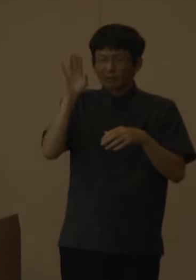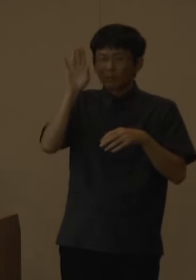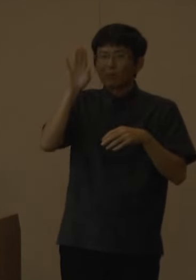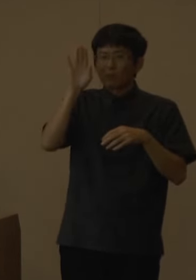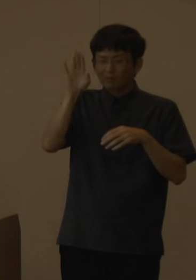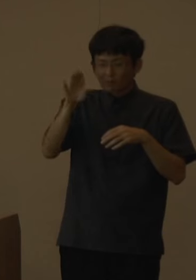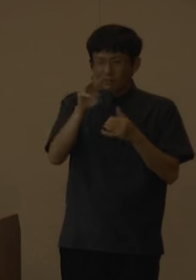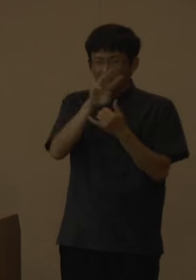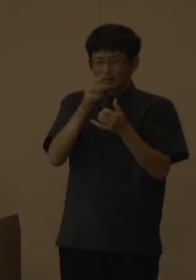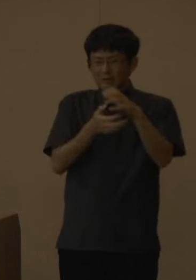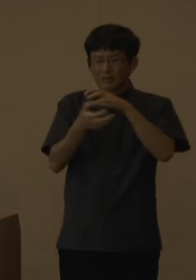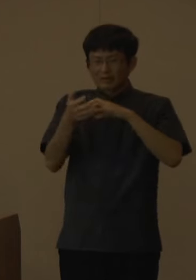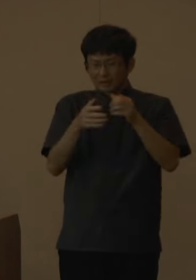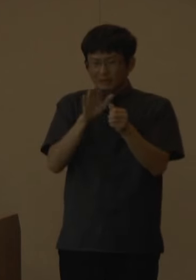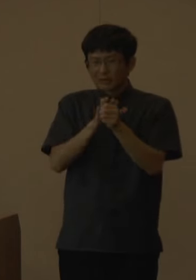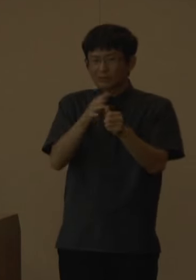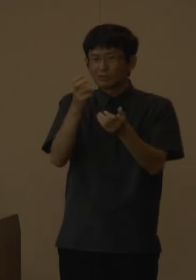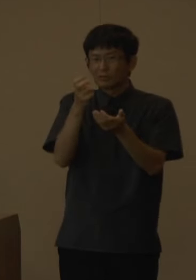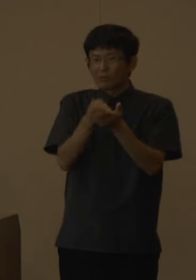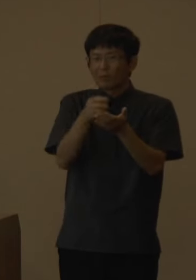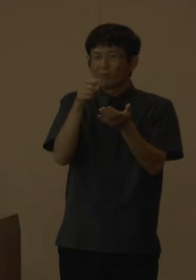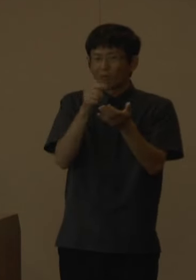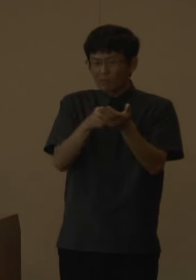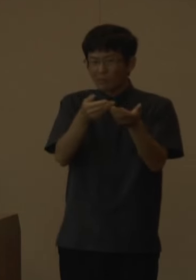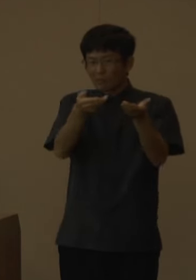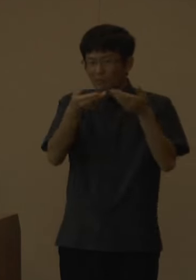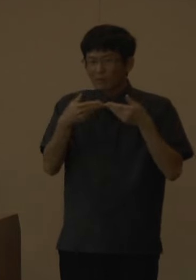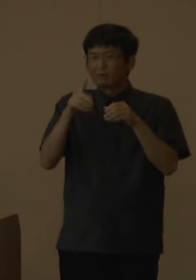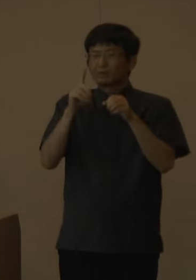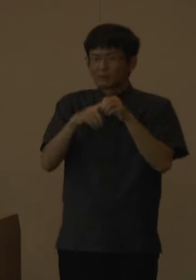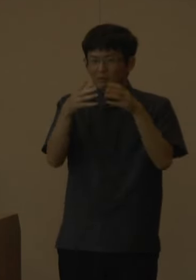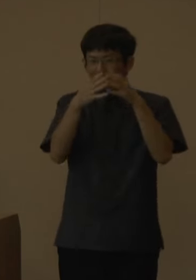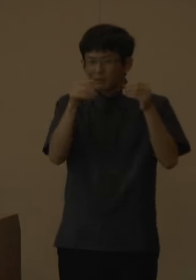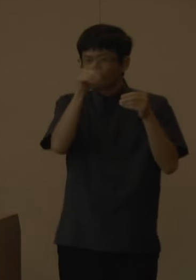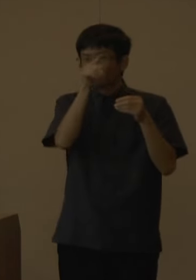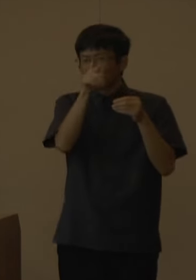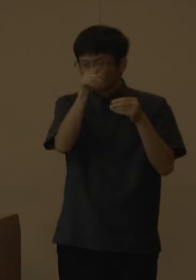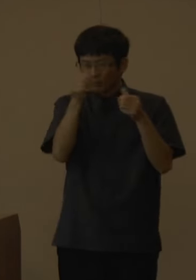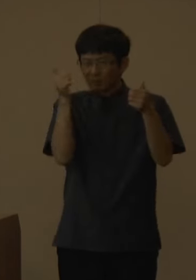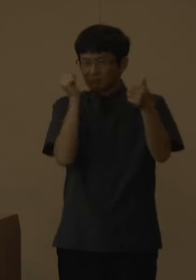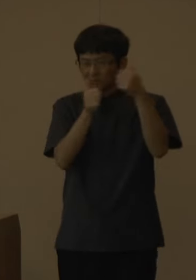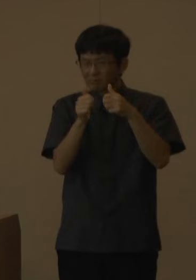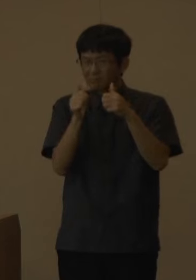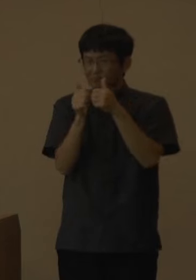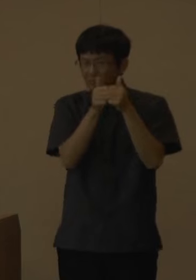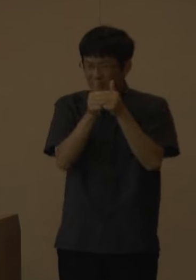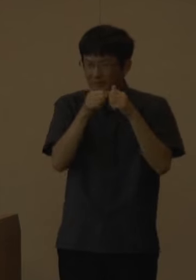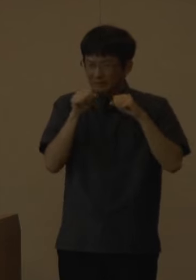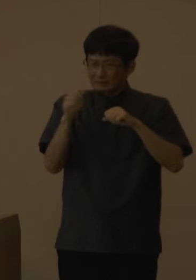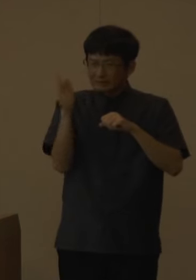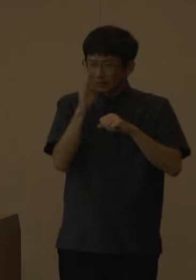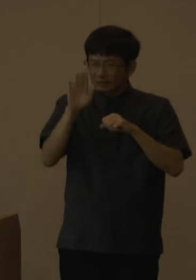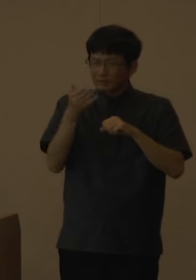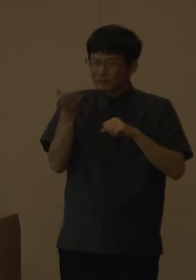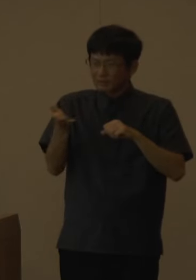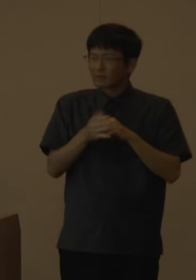災害救助法の適用に関して国と協議するということはされないんですか。以上です